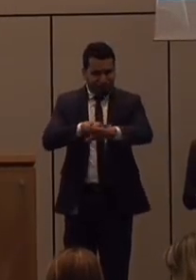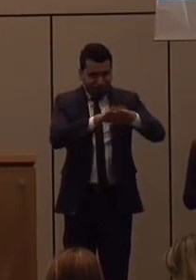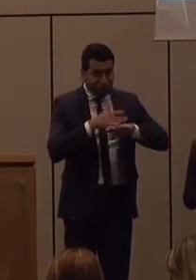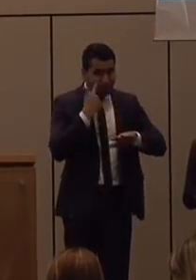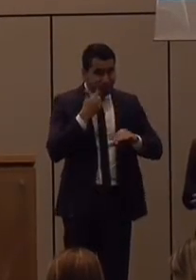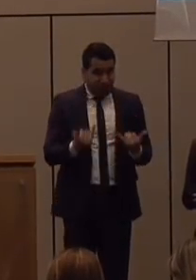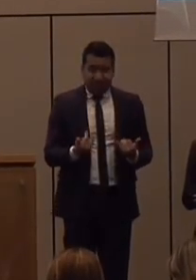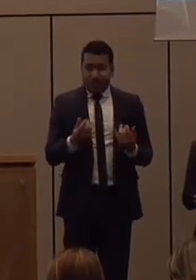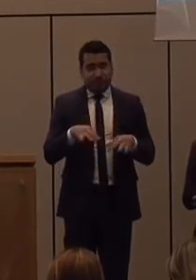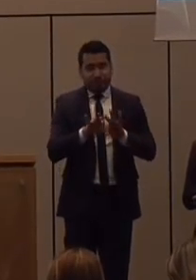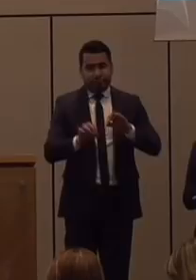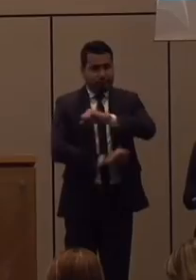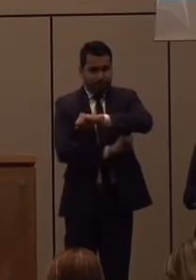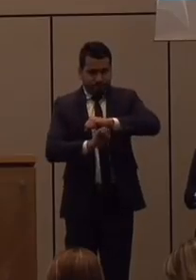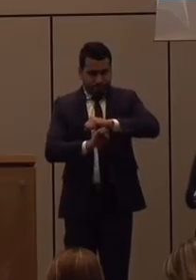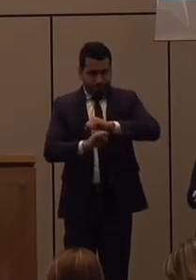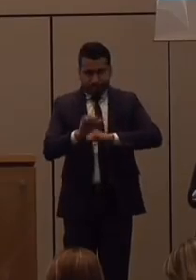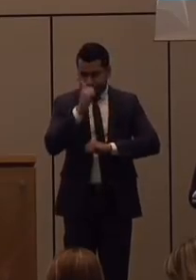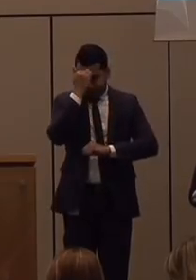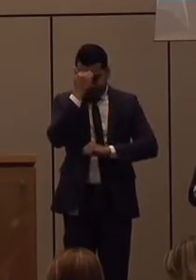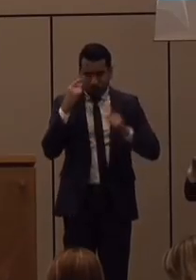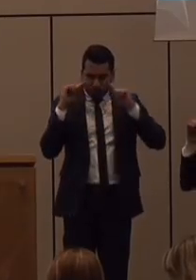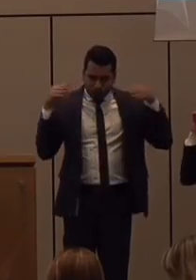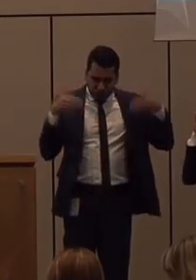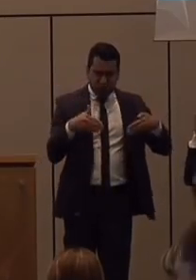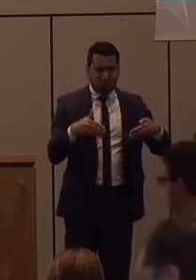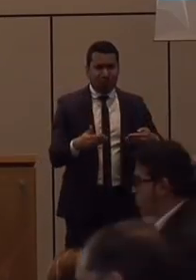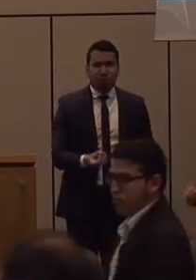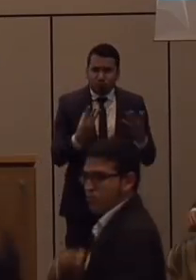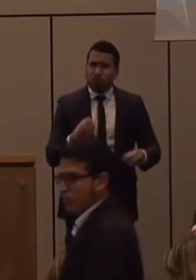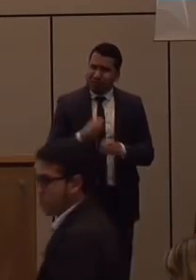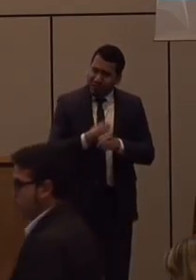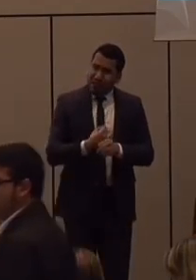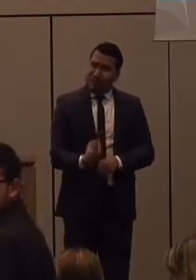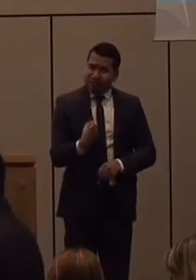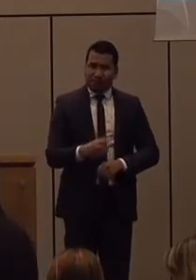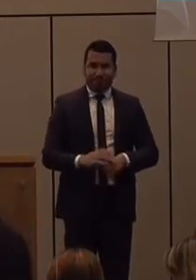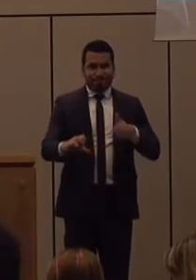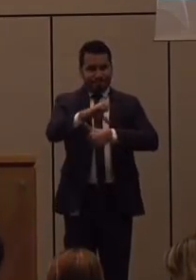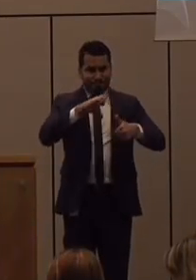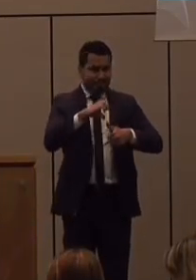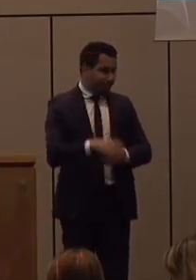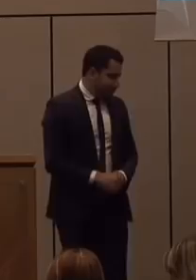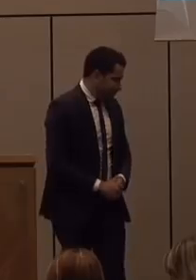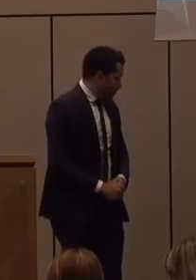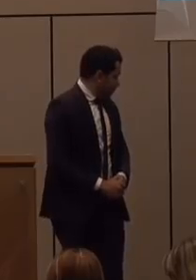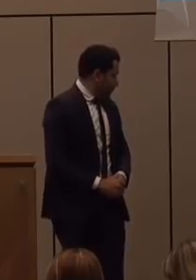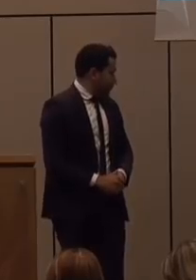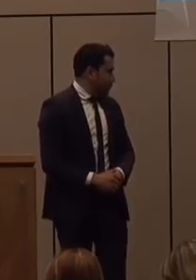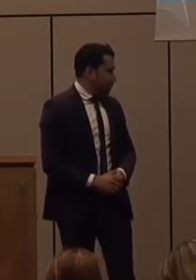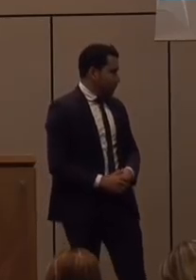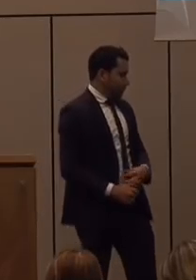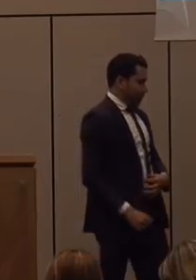hay un mensaje fundamental y es que obviamente tenemos mucho por hacer qué es la frase ahora común que podemos mejorar